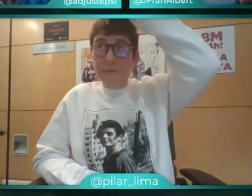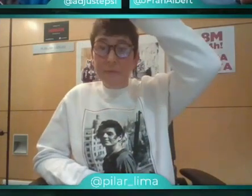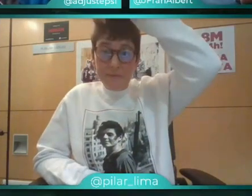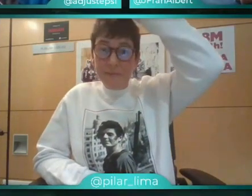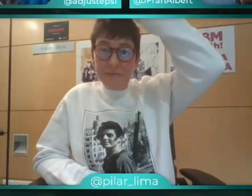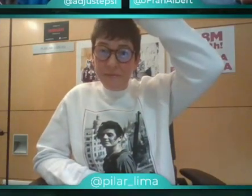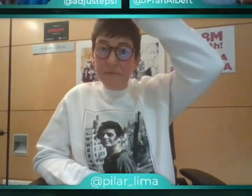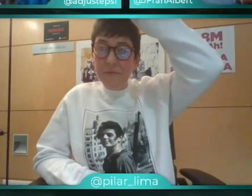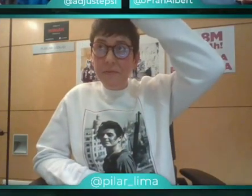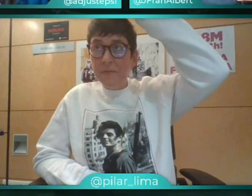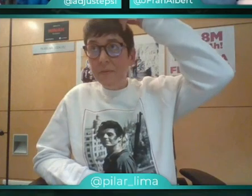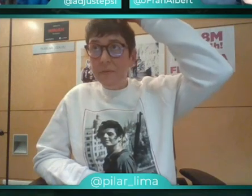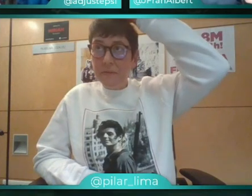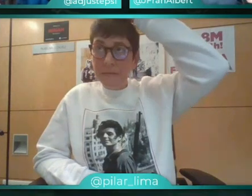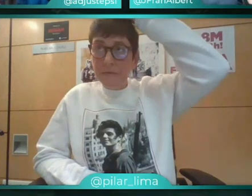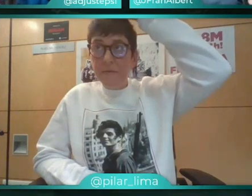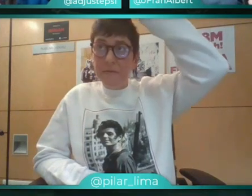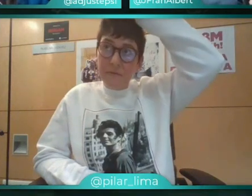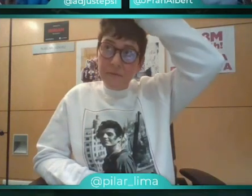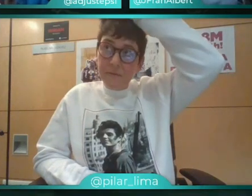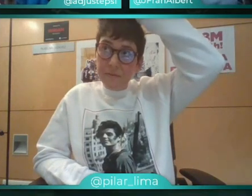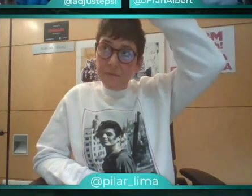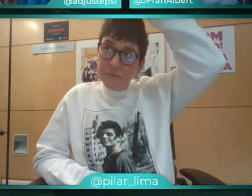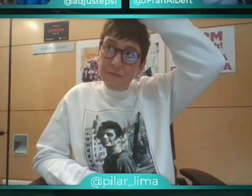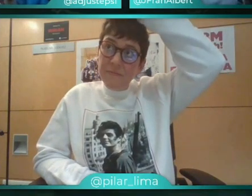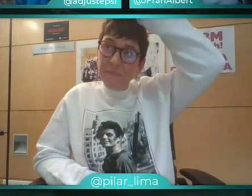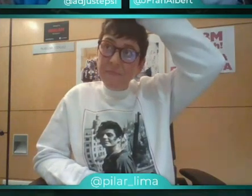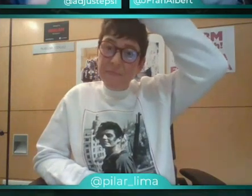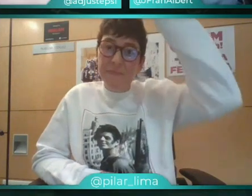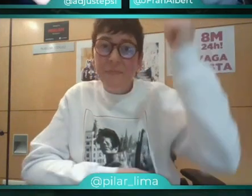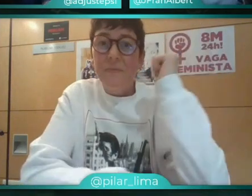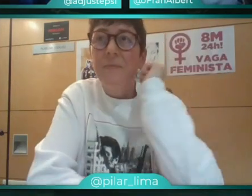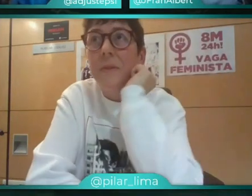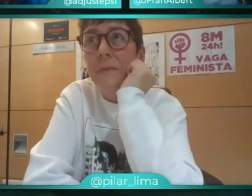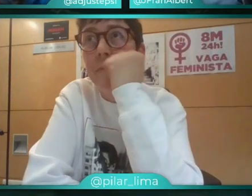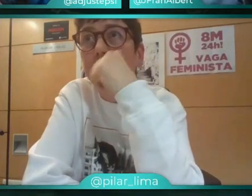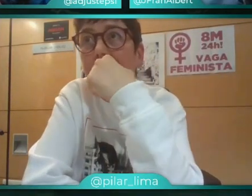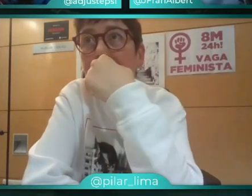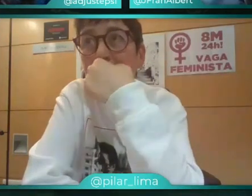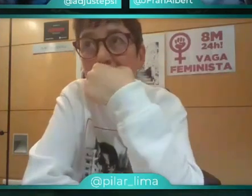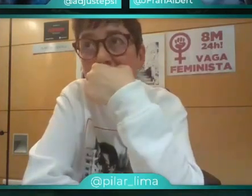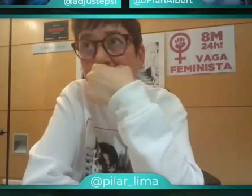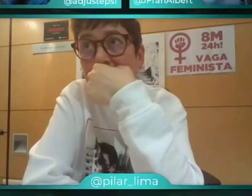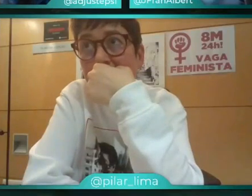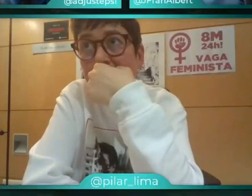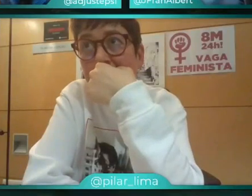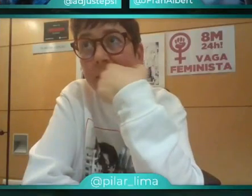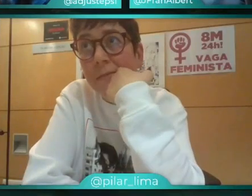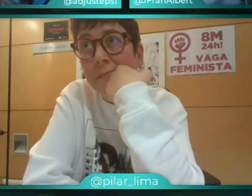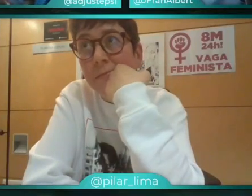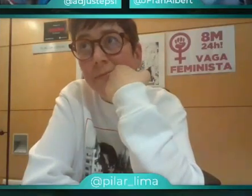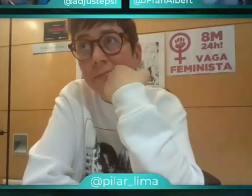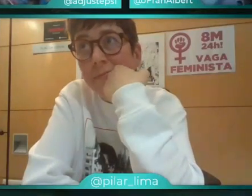creo que es muy importante una cosa que has dicho Pilar que es el una vez sabemos que esa violencia política existe la